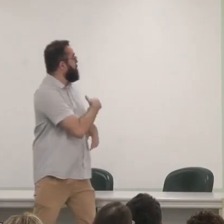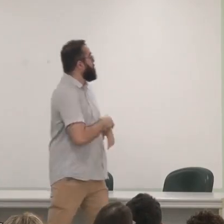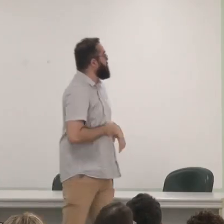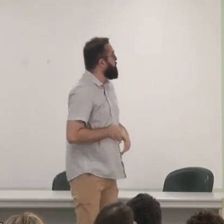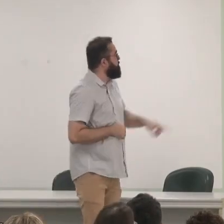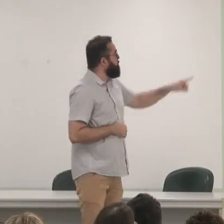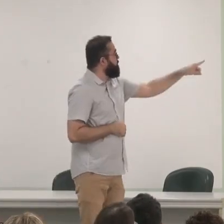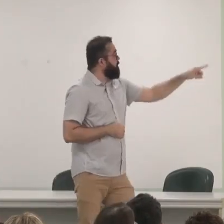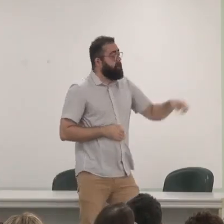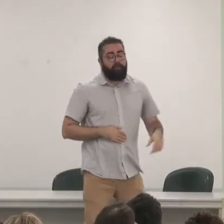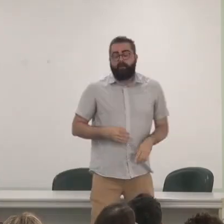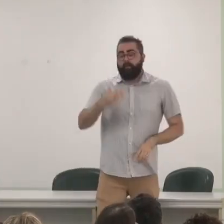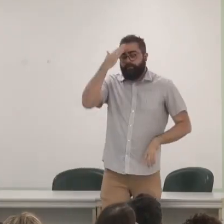Morfossintáticos.